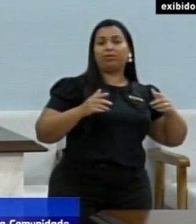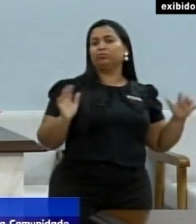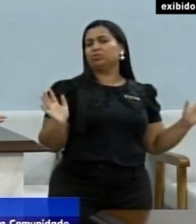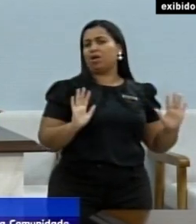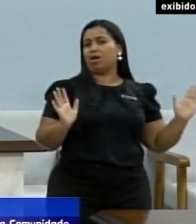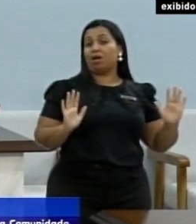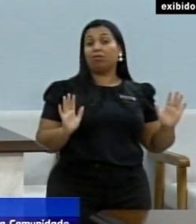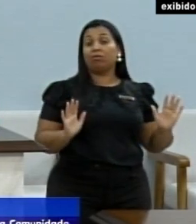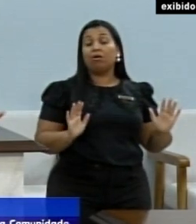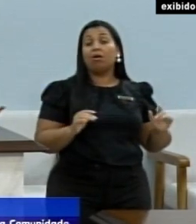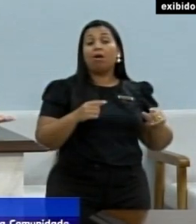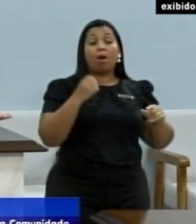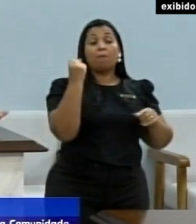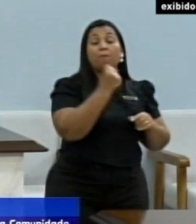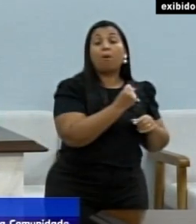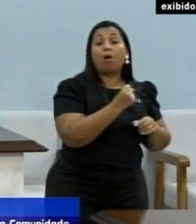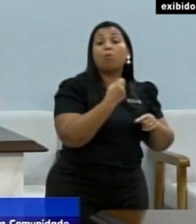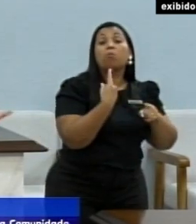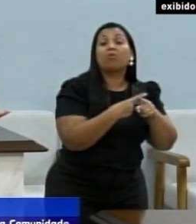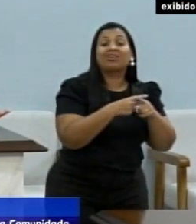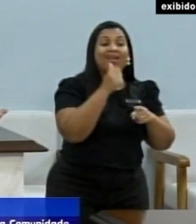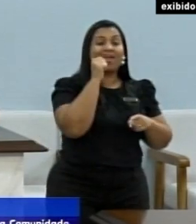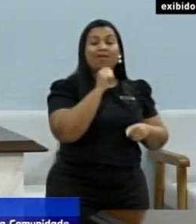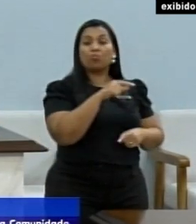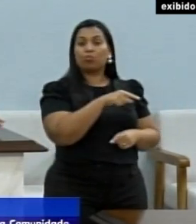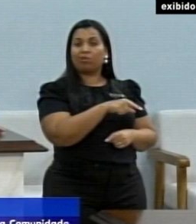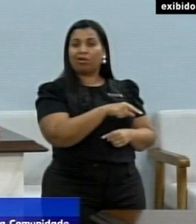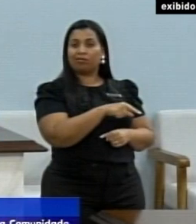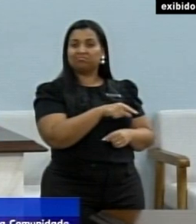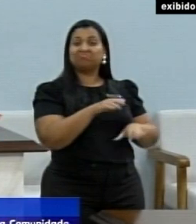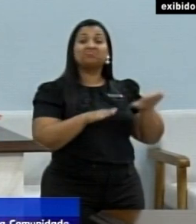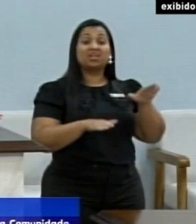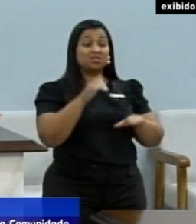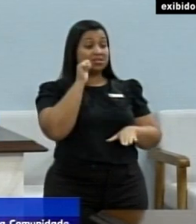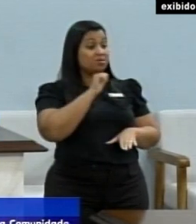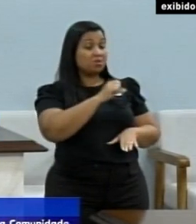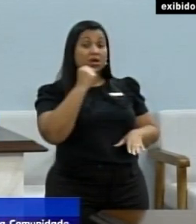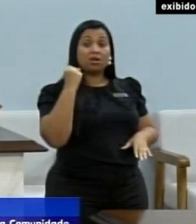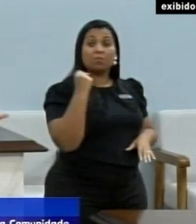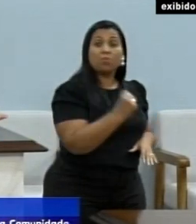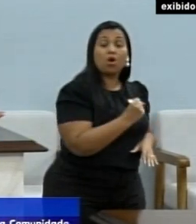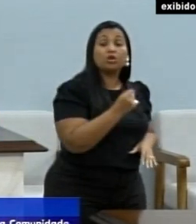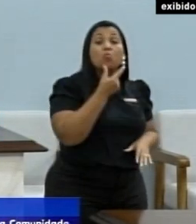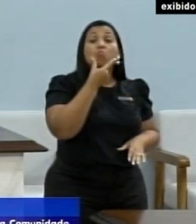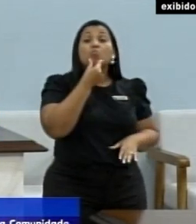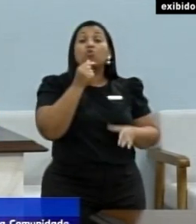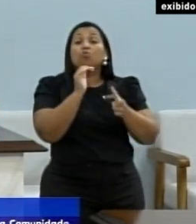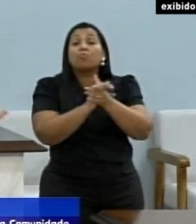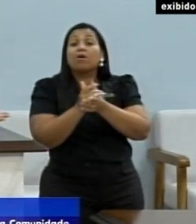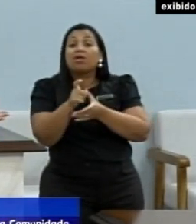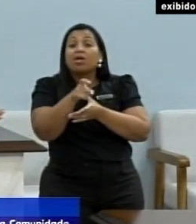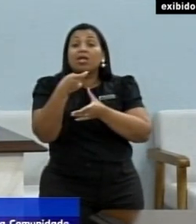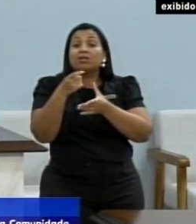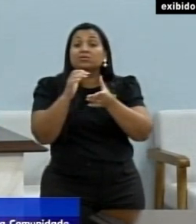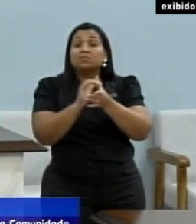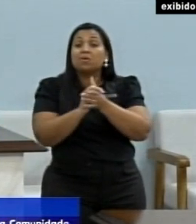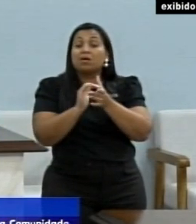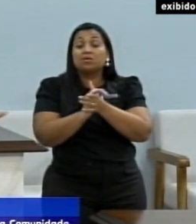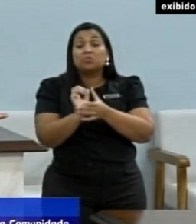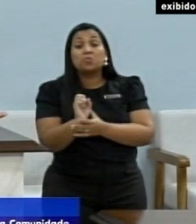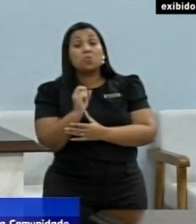Ela morre apenas por ser mulher. E, na maioria das vezes, essa mulher é morta por um companheiro, por um ex-companheiro,